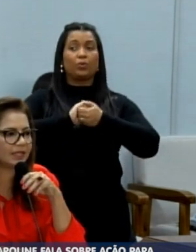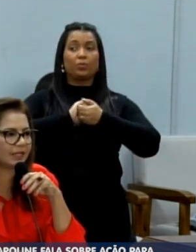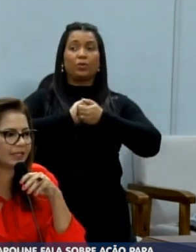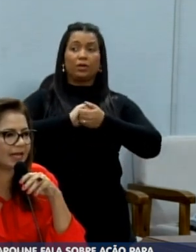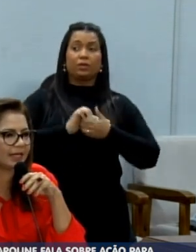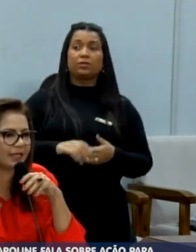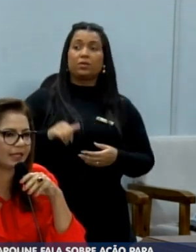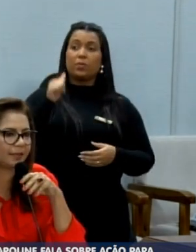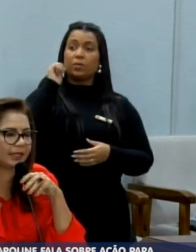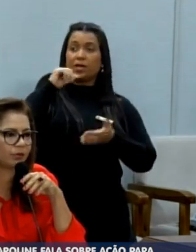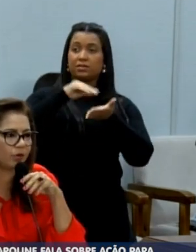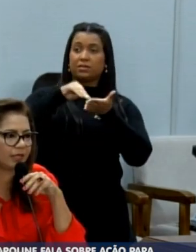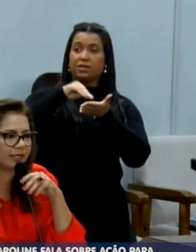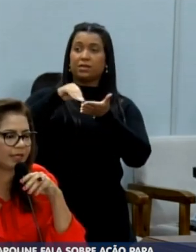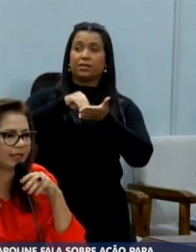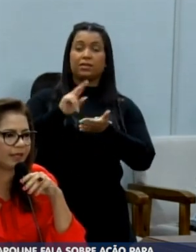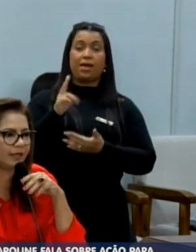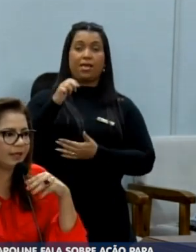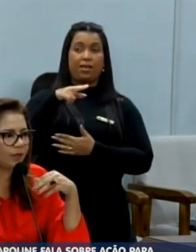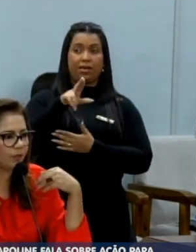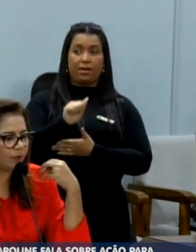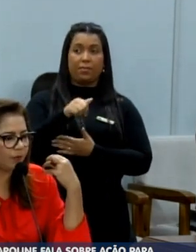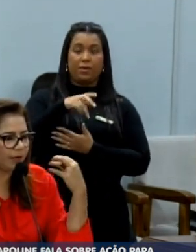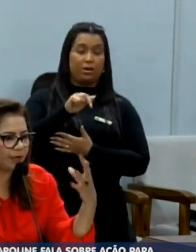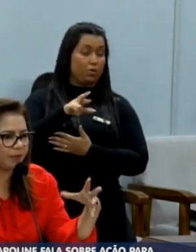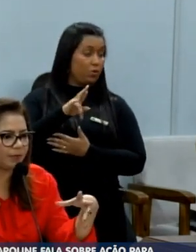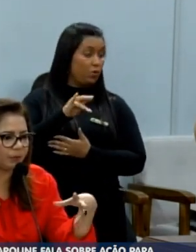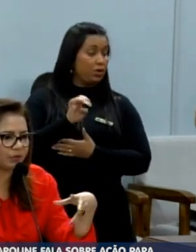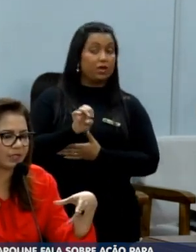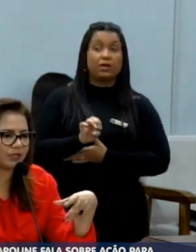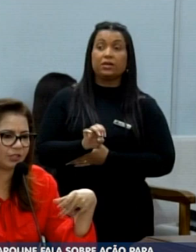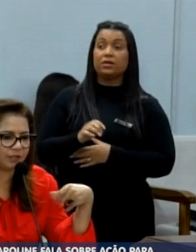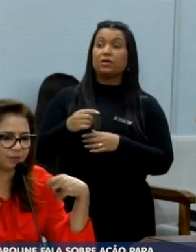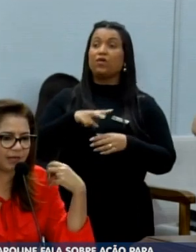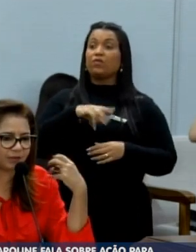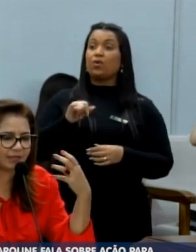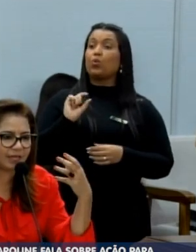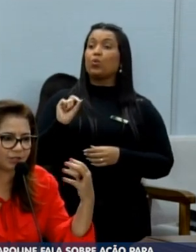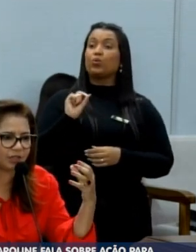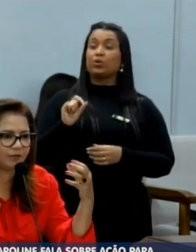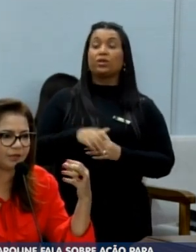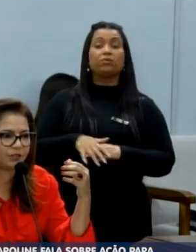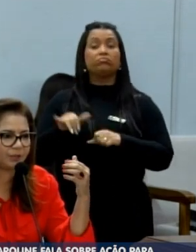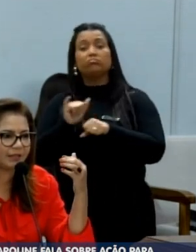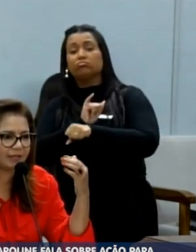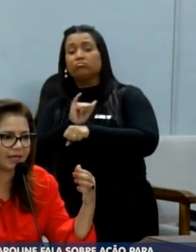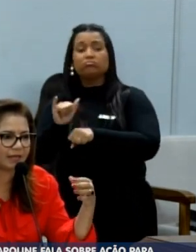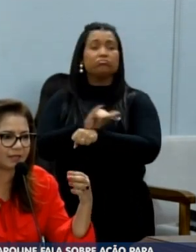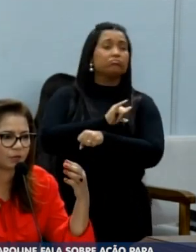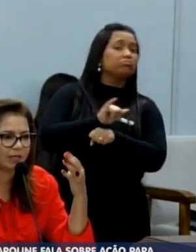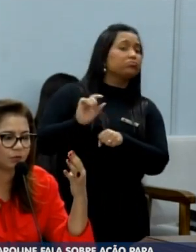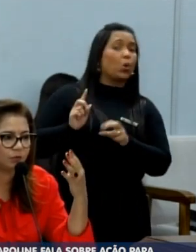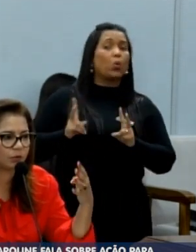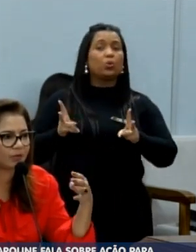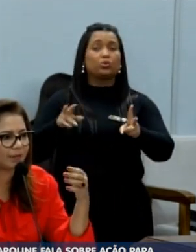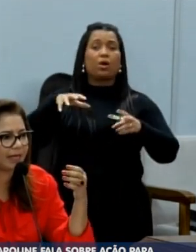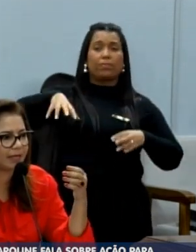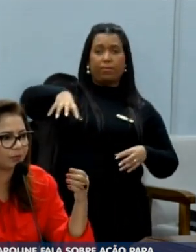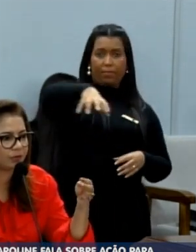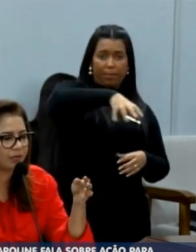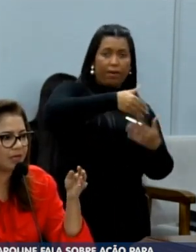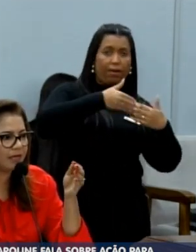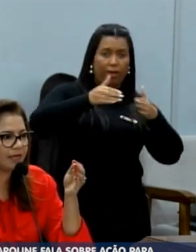a secretária Helena Marangoni, que correu em busca de uma alternativa de manter esses 4